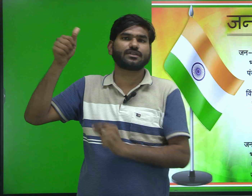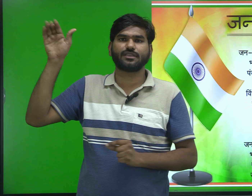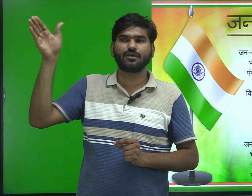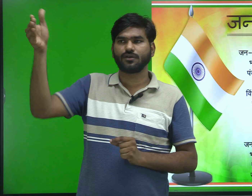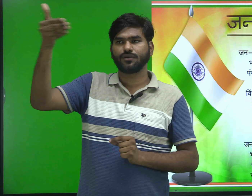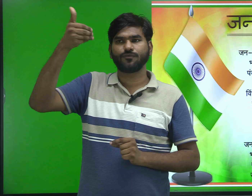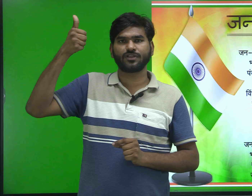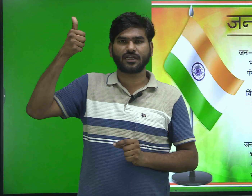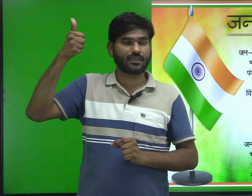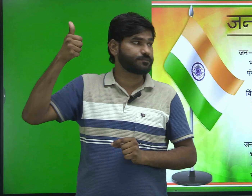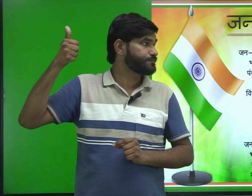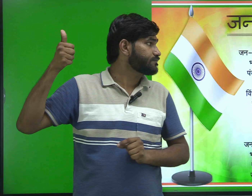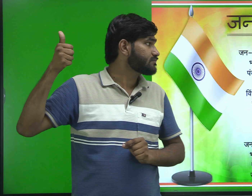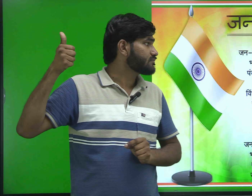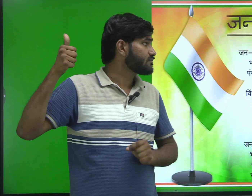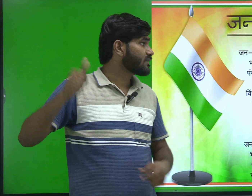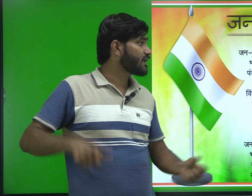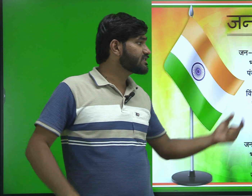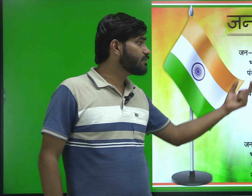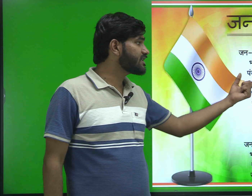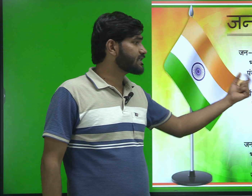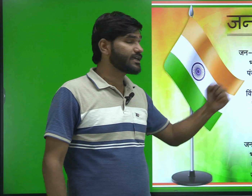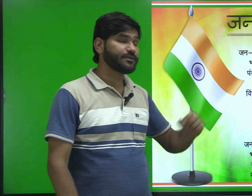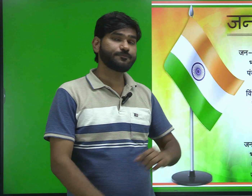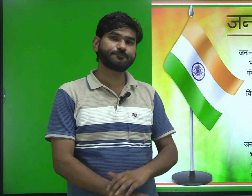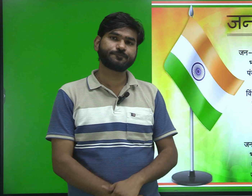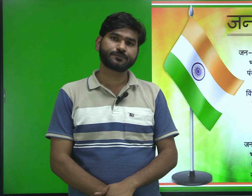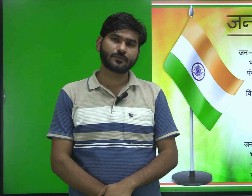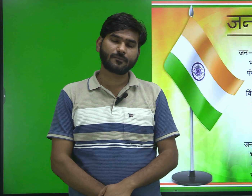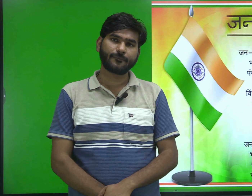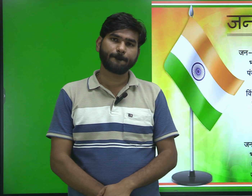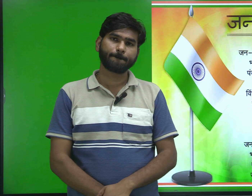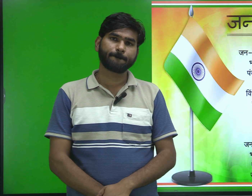हैं, विधाता। इसके बाद आता है